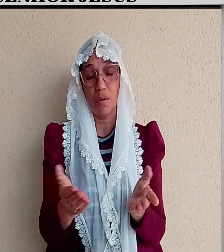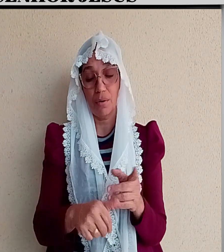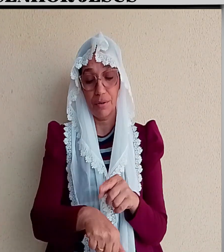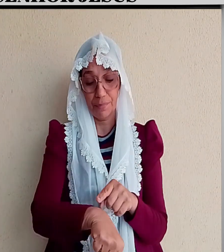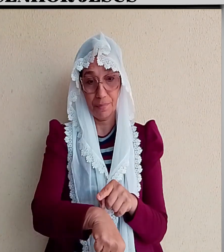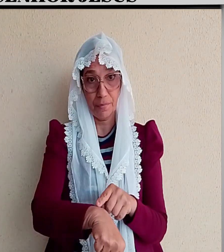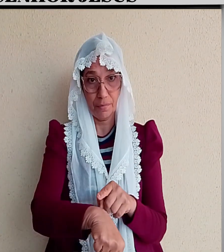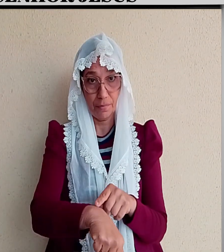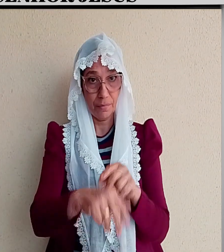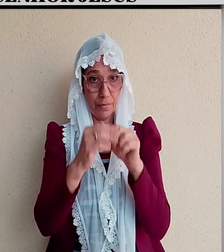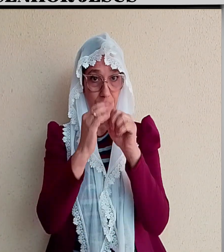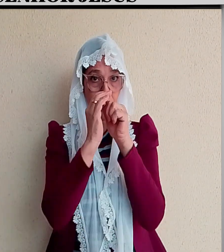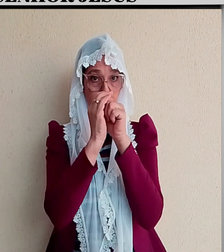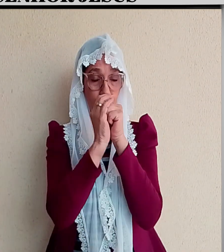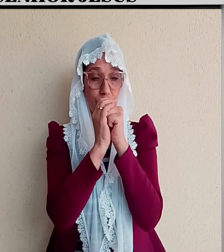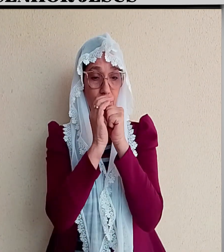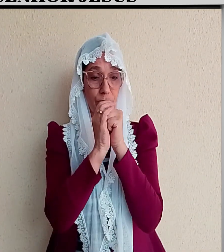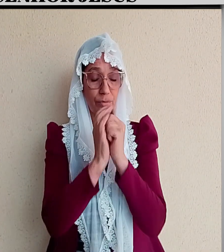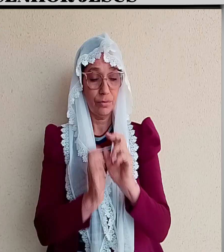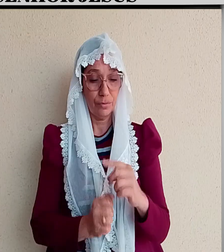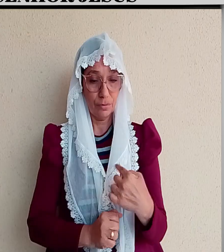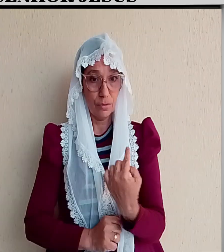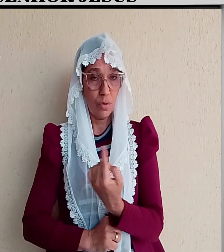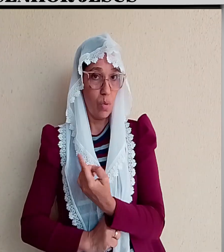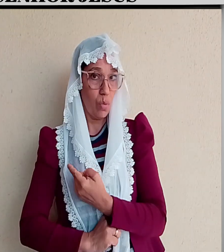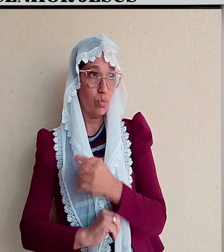É o momento que nós vamos falar com o Senhor